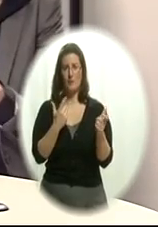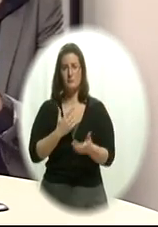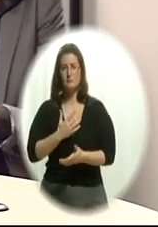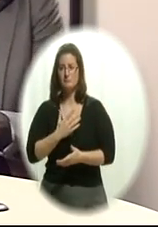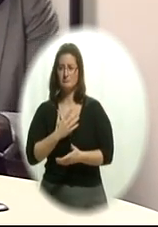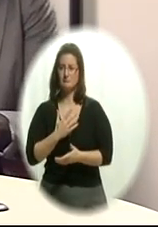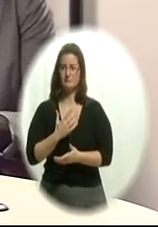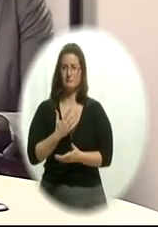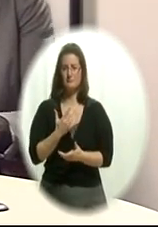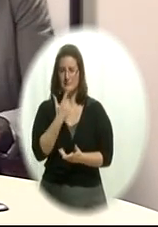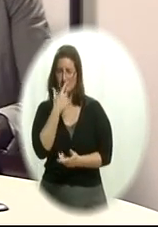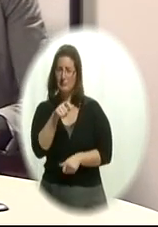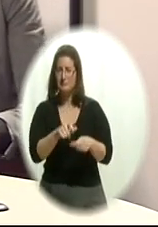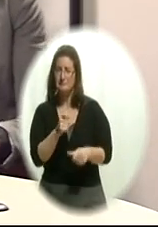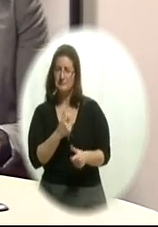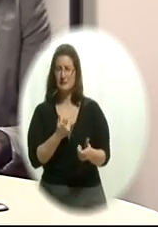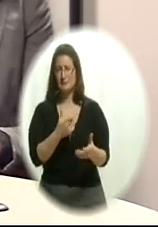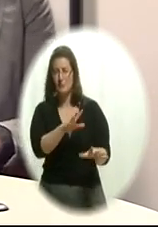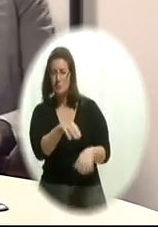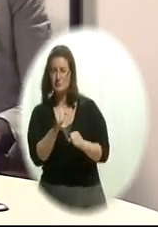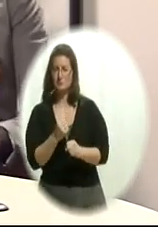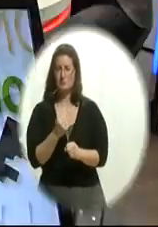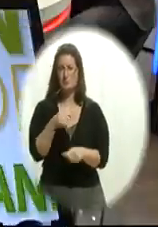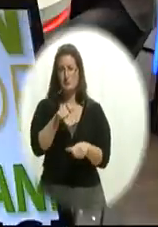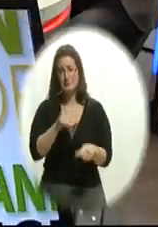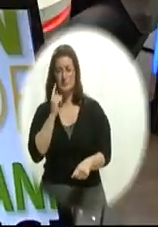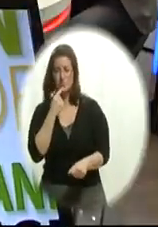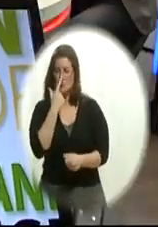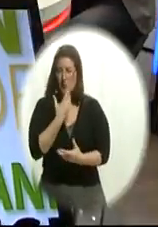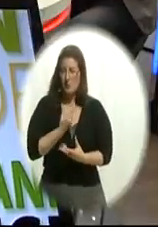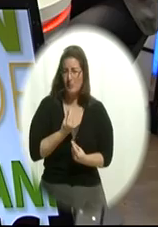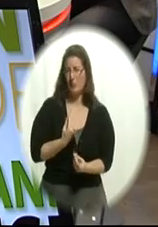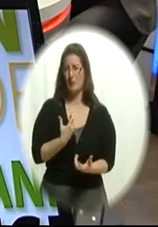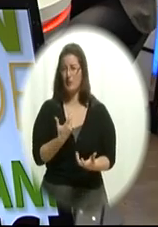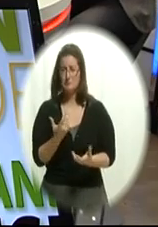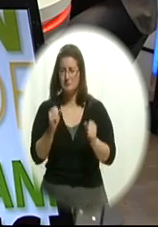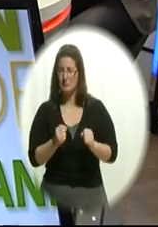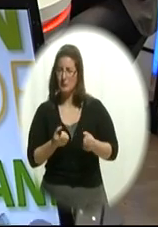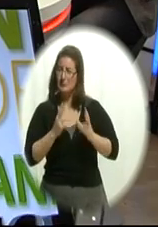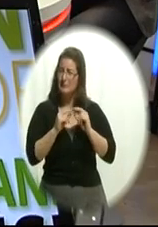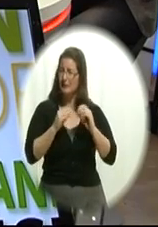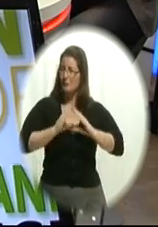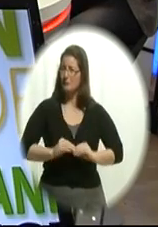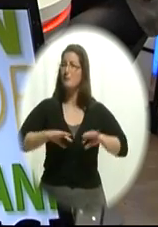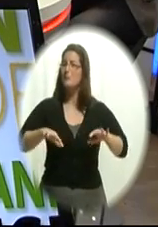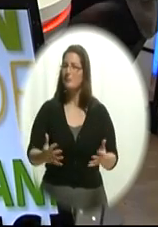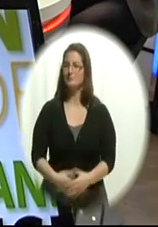personne malentendante ou sourde? Est-ce que justement vous pouvez les rassurer à cet égard?